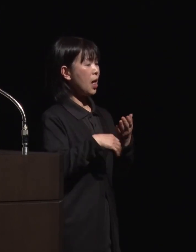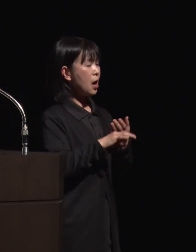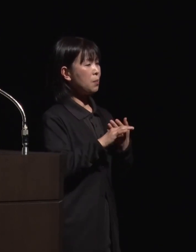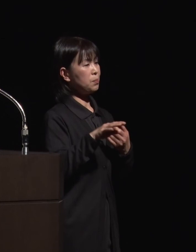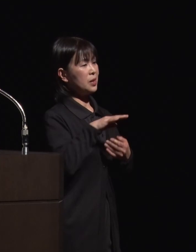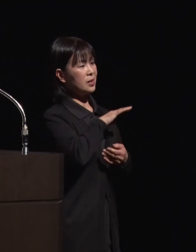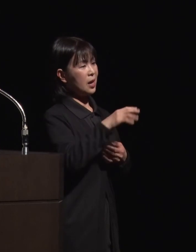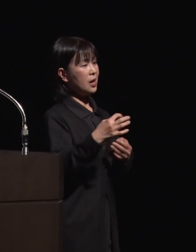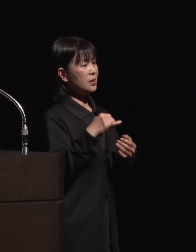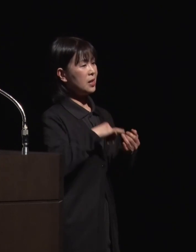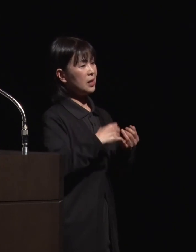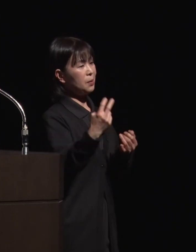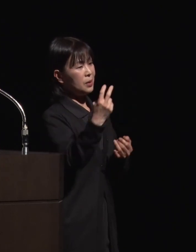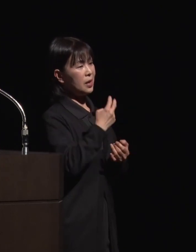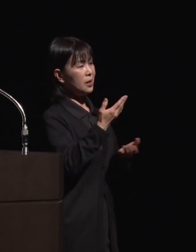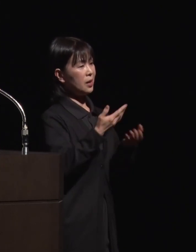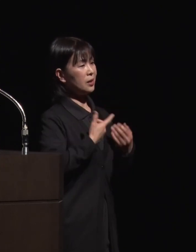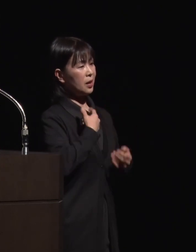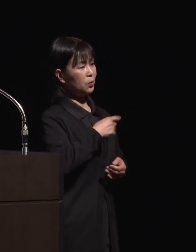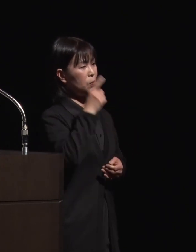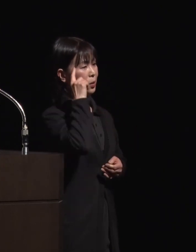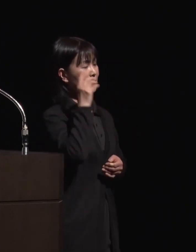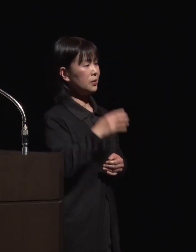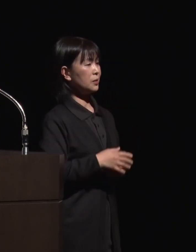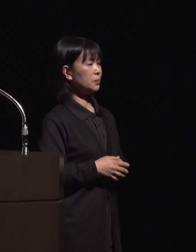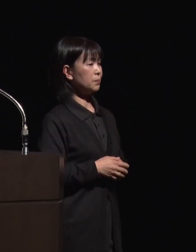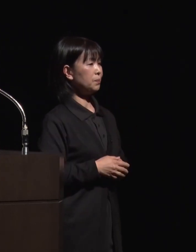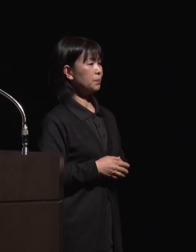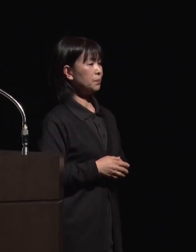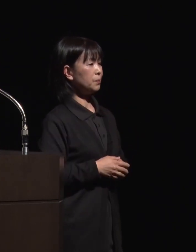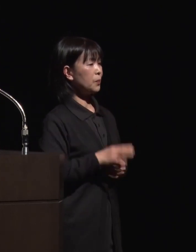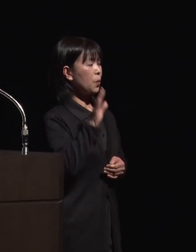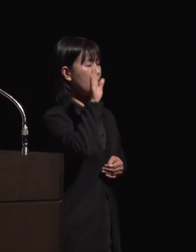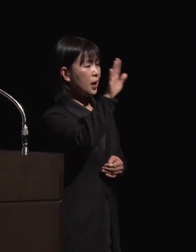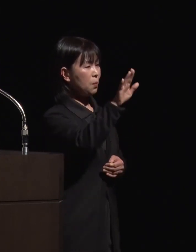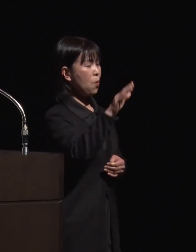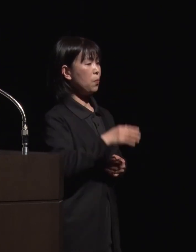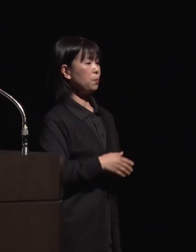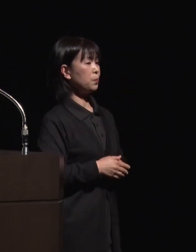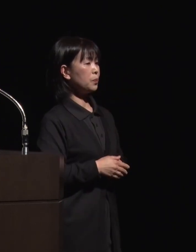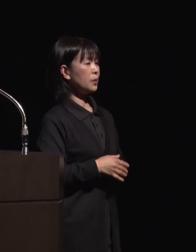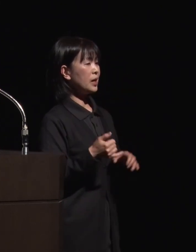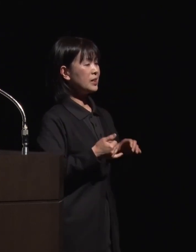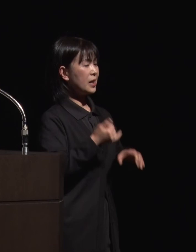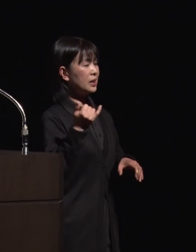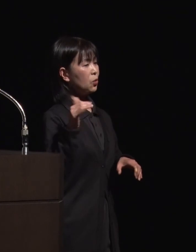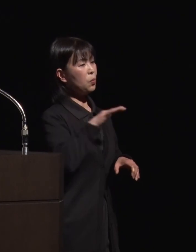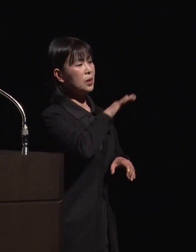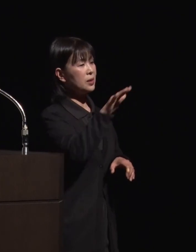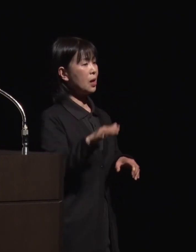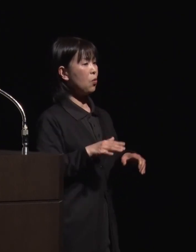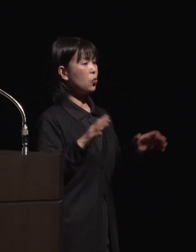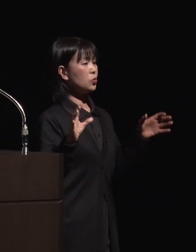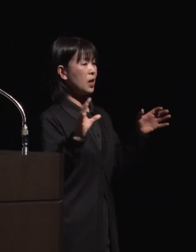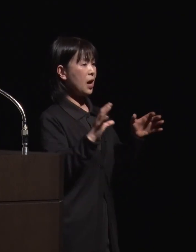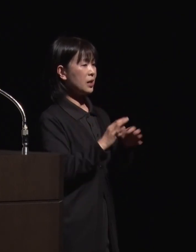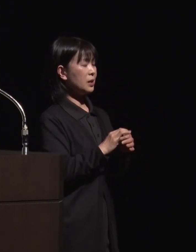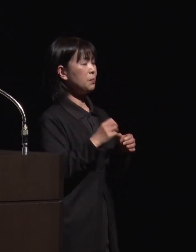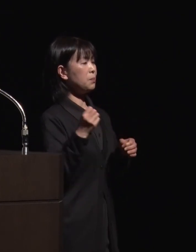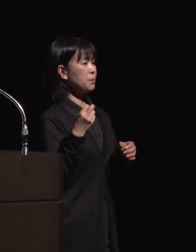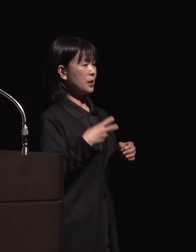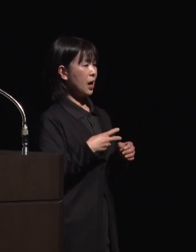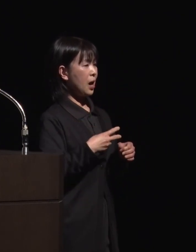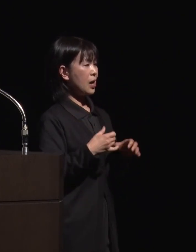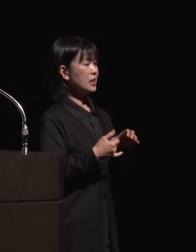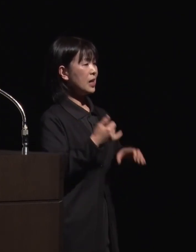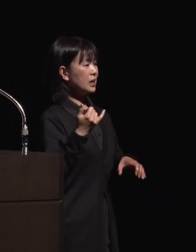ひご覧いただきたいと思います。これからも遺跡と皆様をつなぎ、また